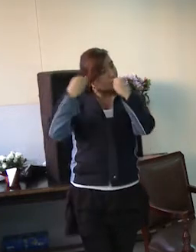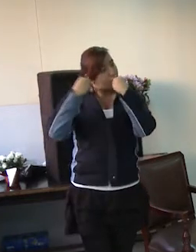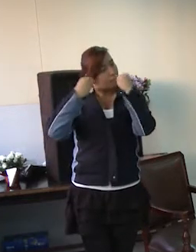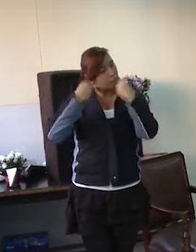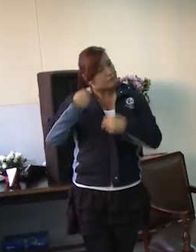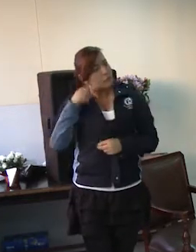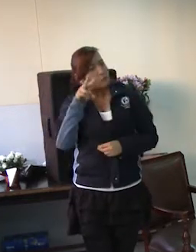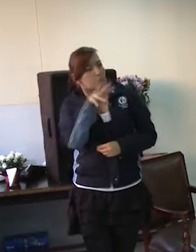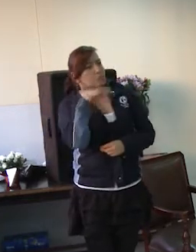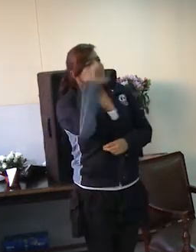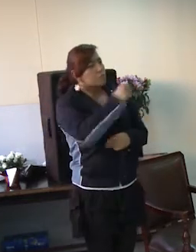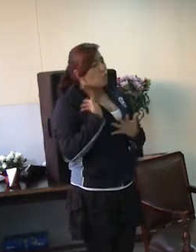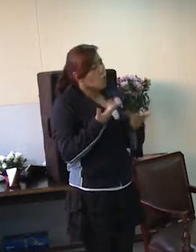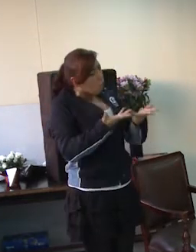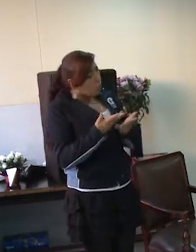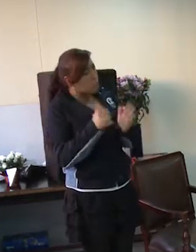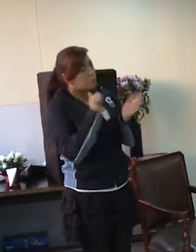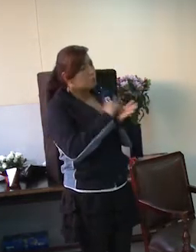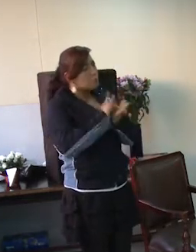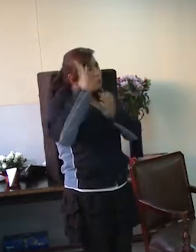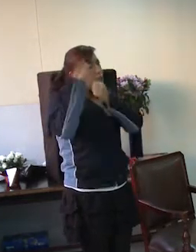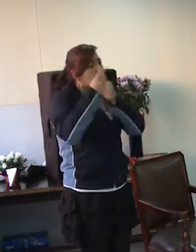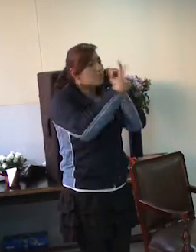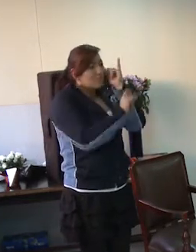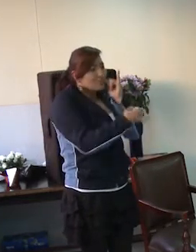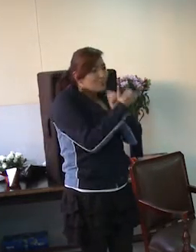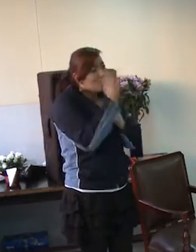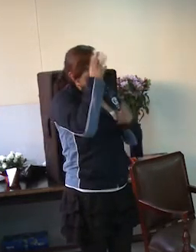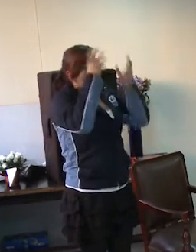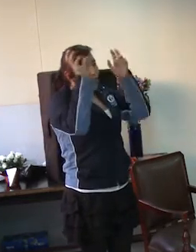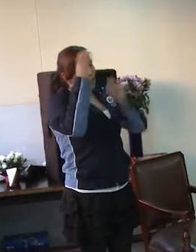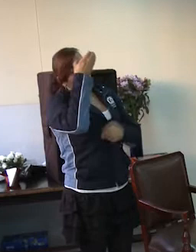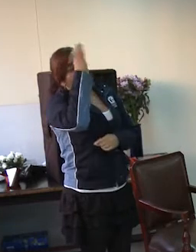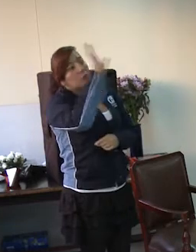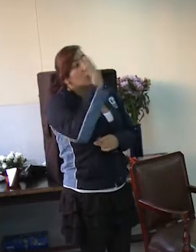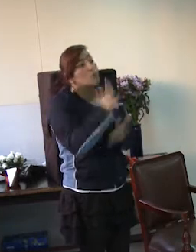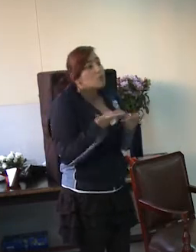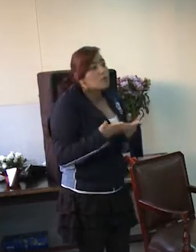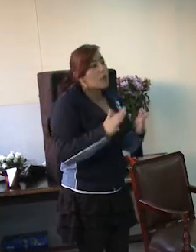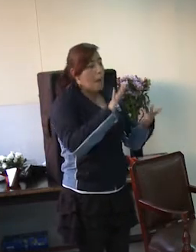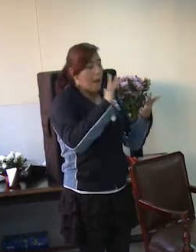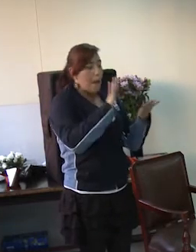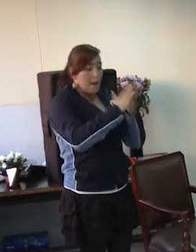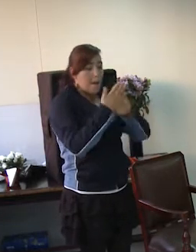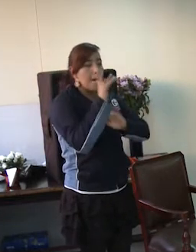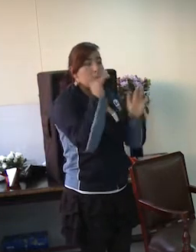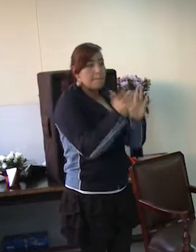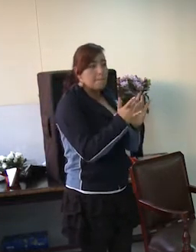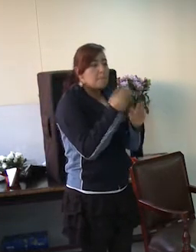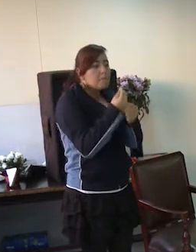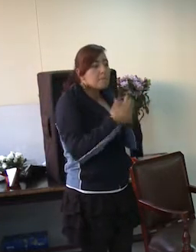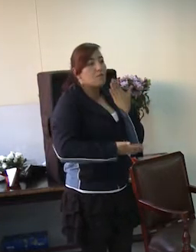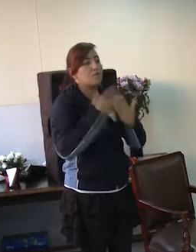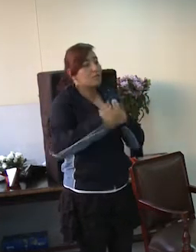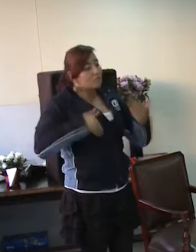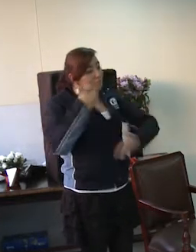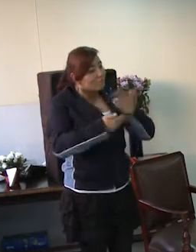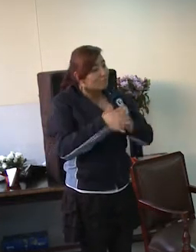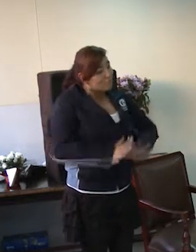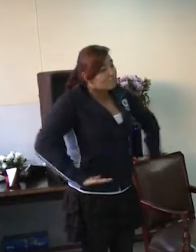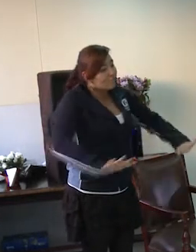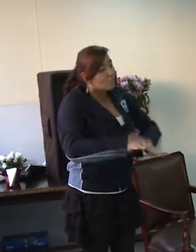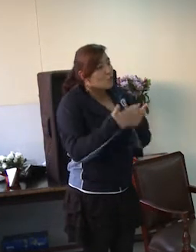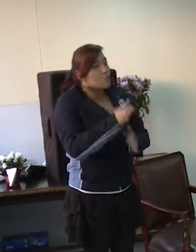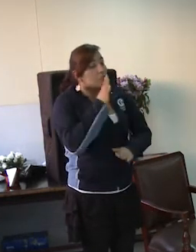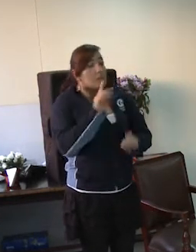preocupación en maestros y alumnos de ubicar los fundamentos epistémicos y conceptuales en las comunidades de tal manera que facilite procesos en el territorio y los sujetos